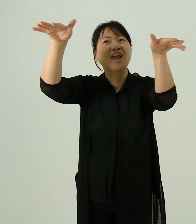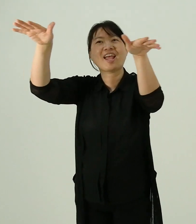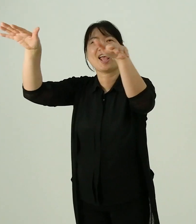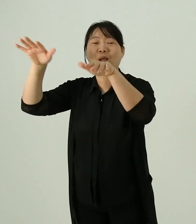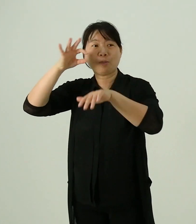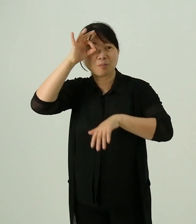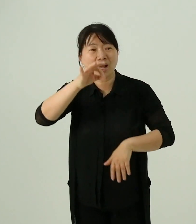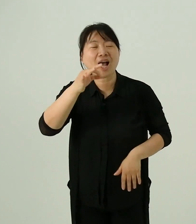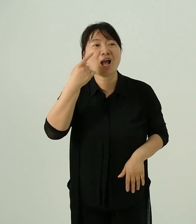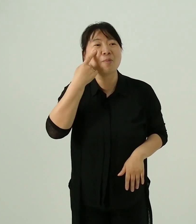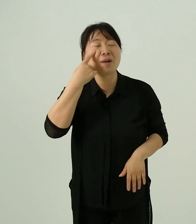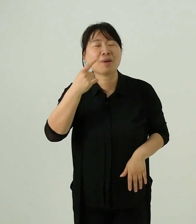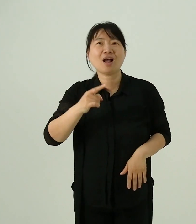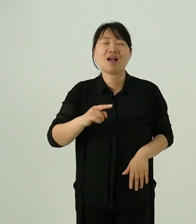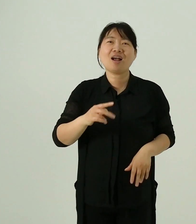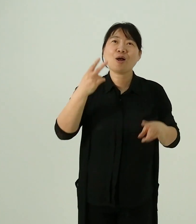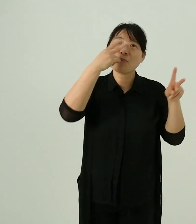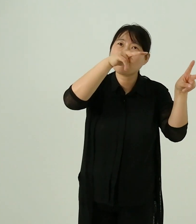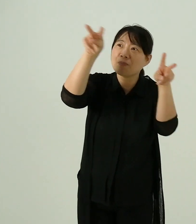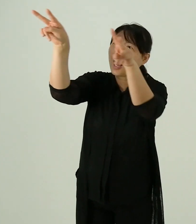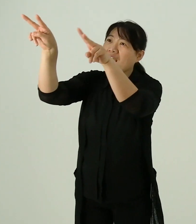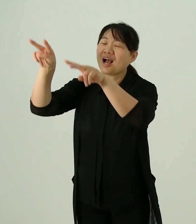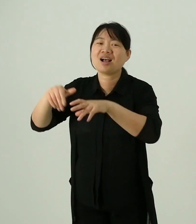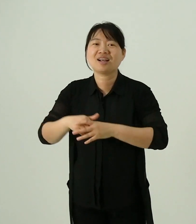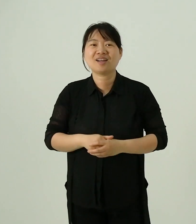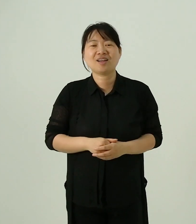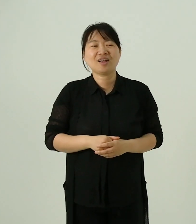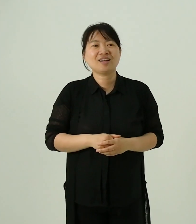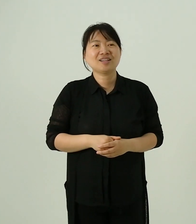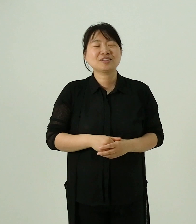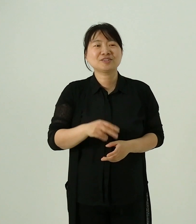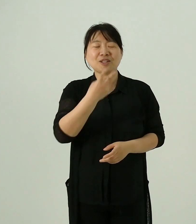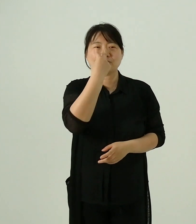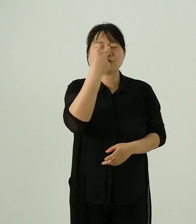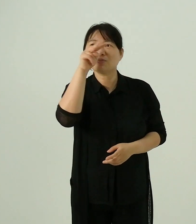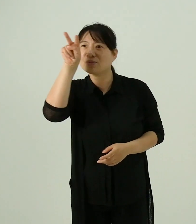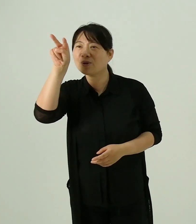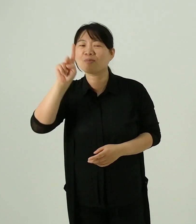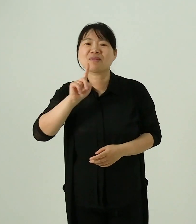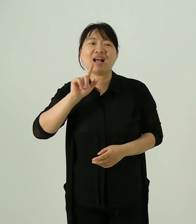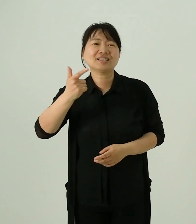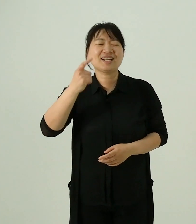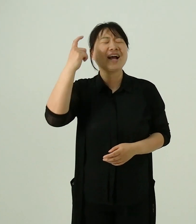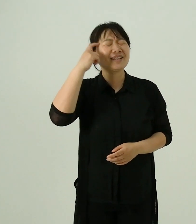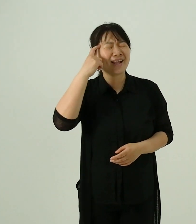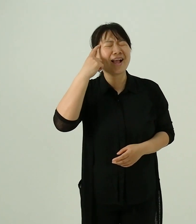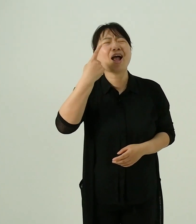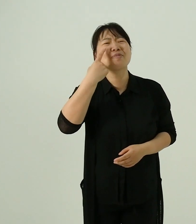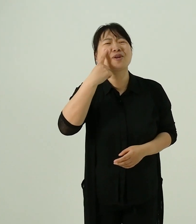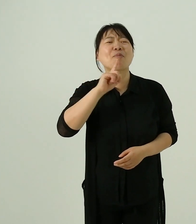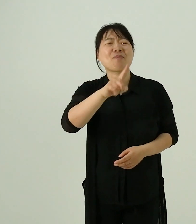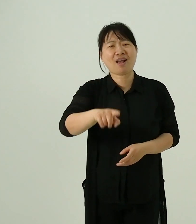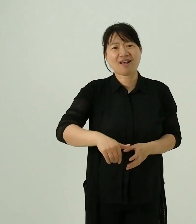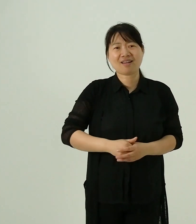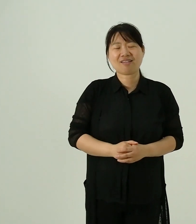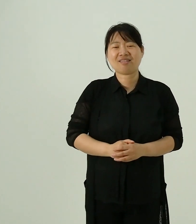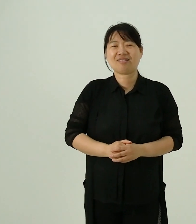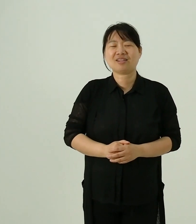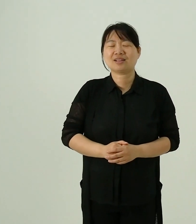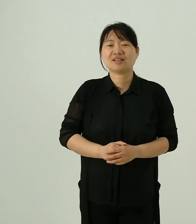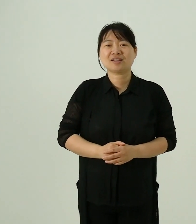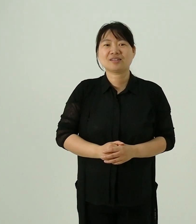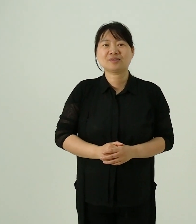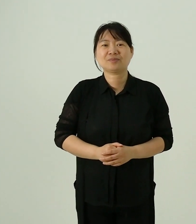봐라. 그러면 그게 시각적으로 보라는 얘기가 아니잖아요. 생각 좀 해봐라 얘들아, 그 뜻 아니에요.